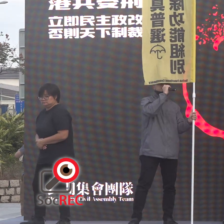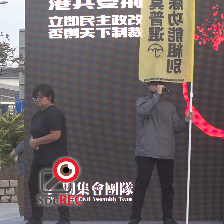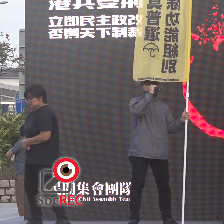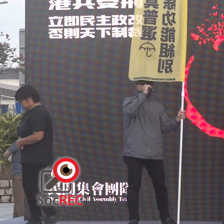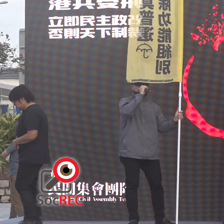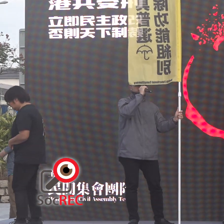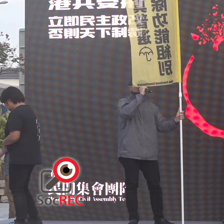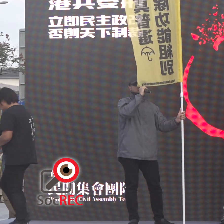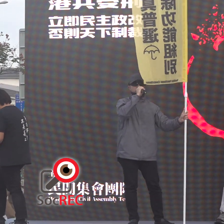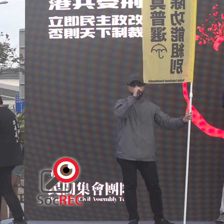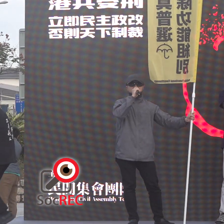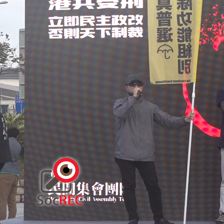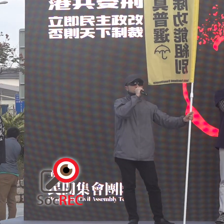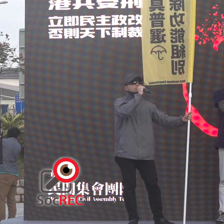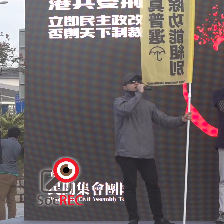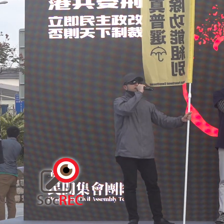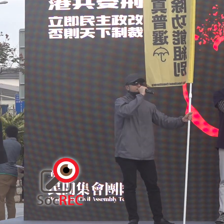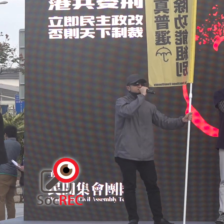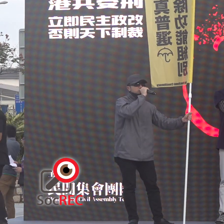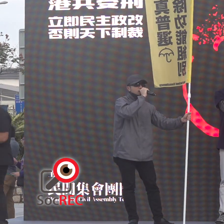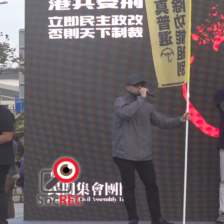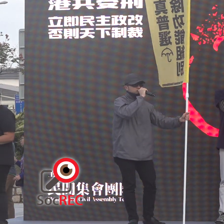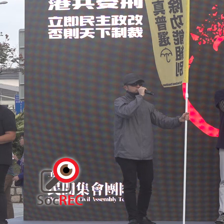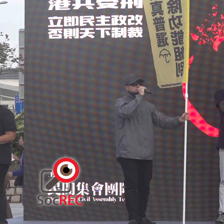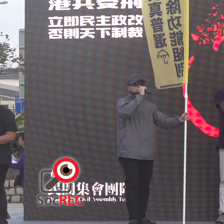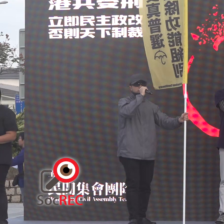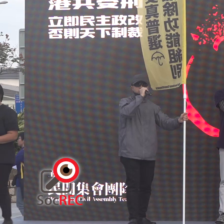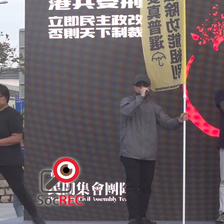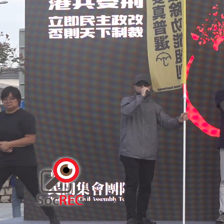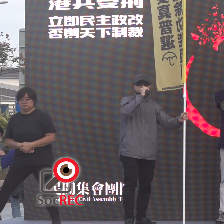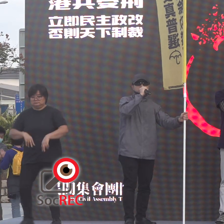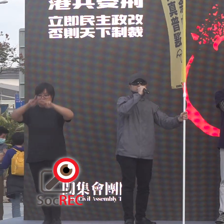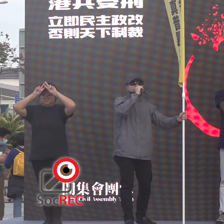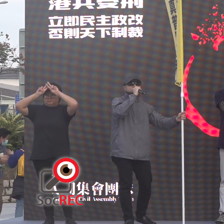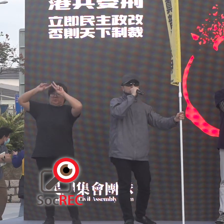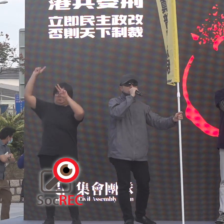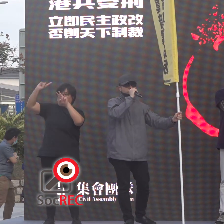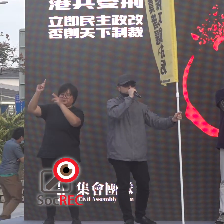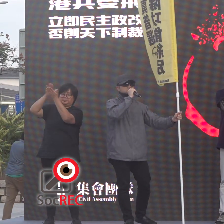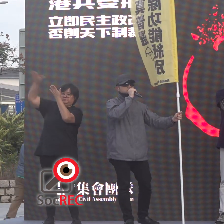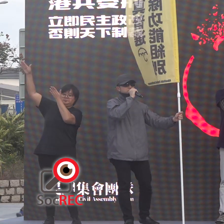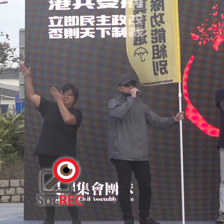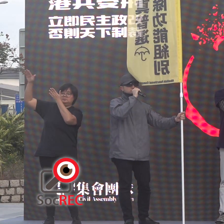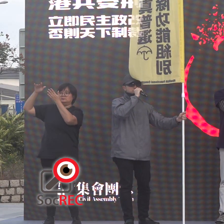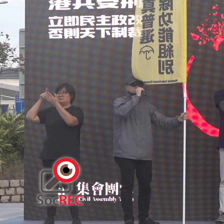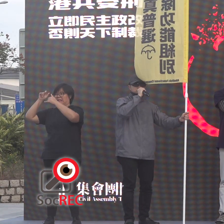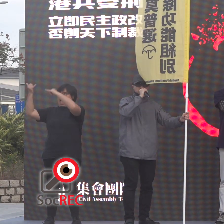天滅中共，天滅中共，天滅中共。